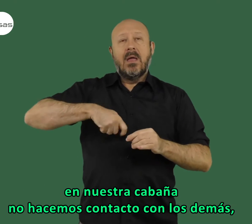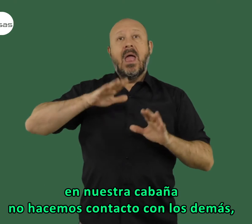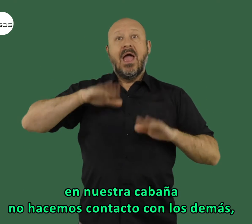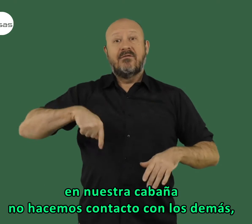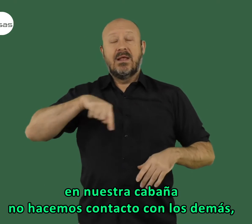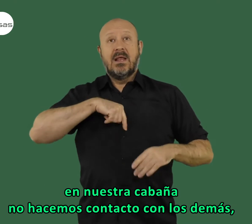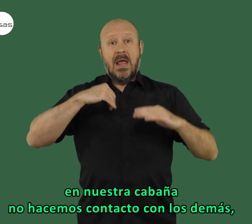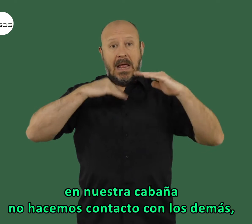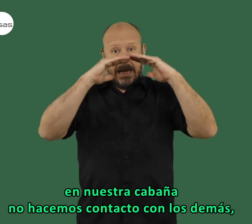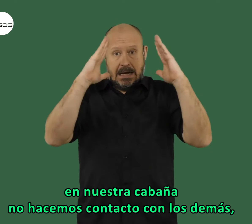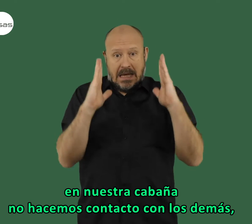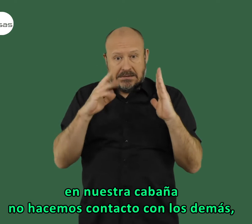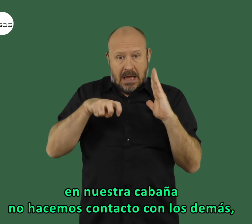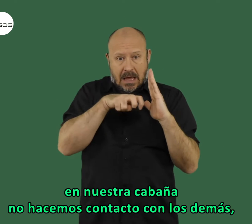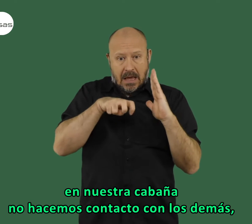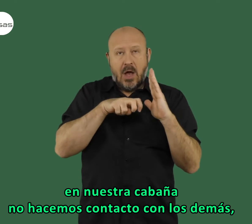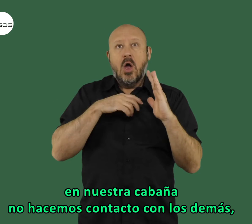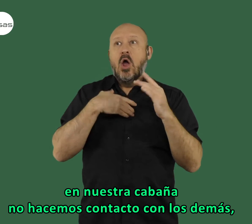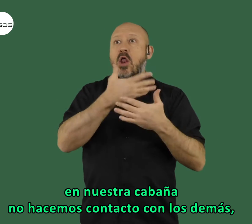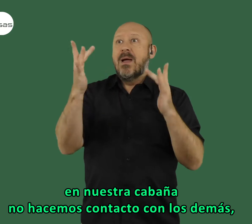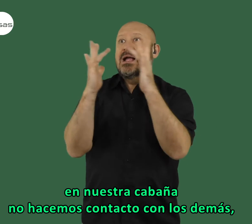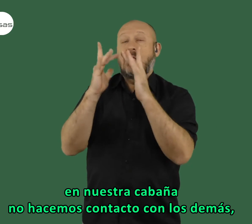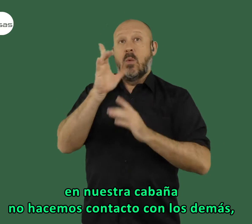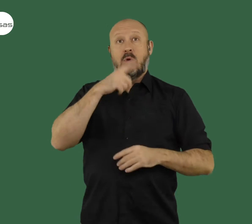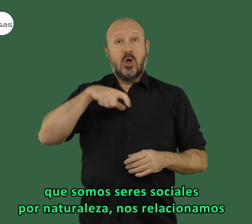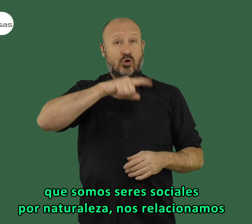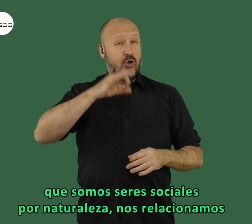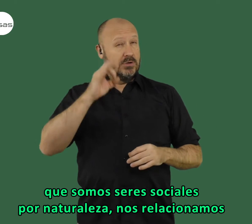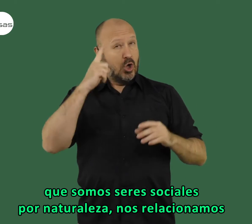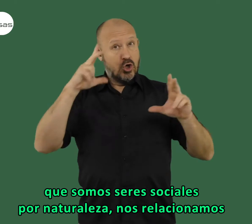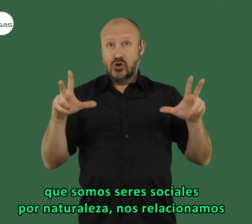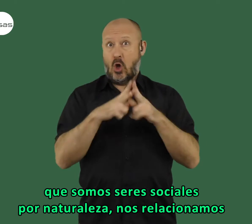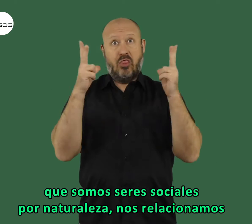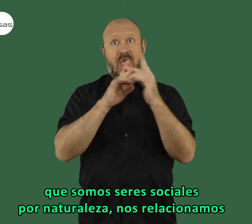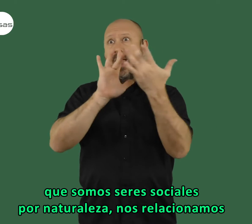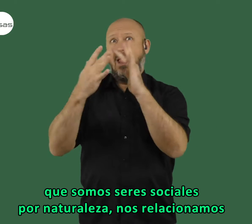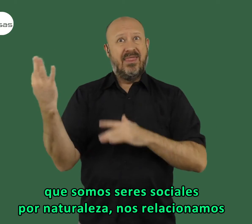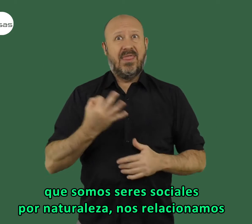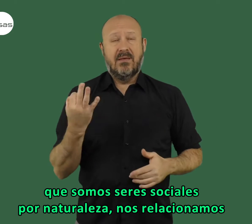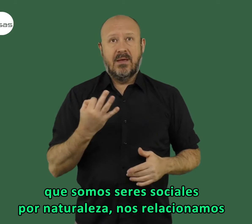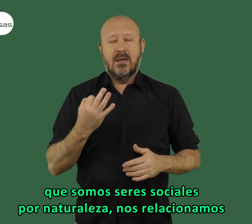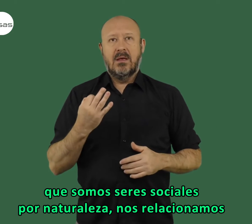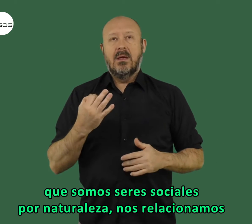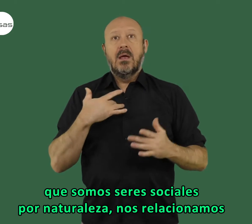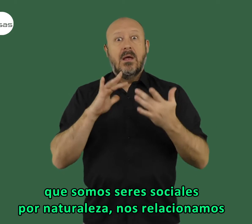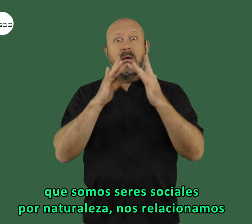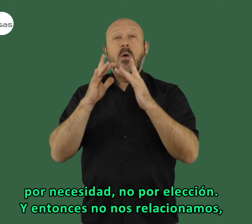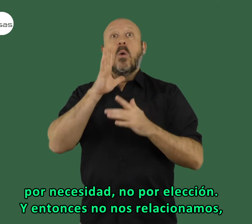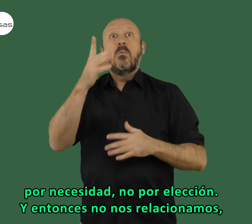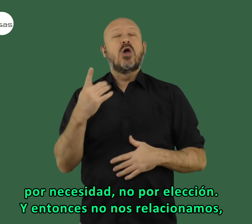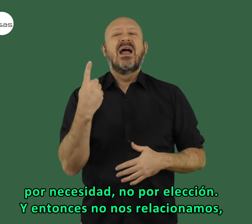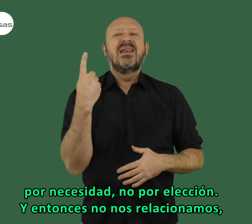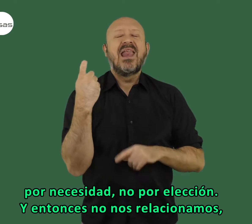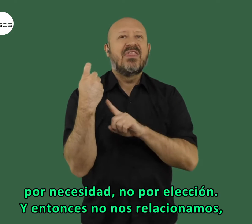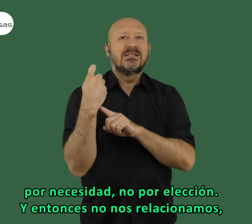entonces cada uno en nuestra cabaña no hacemos contacto con los demás, que somos seres sociales por naturaleza, nos